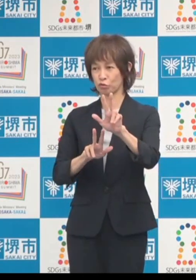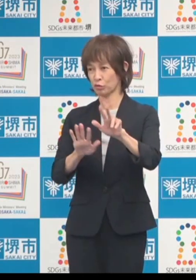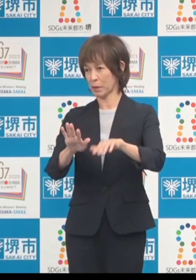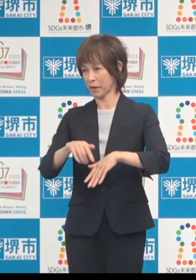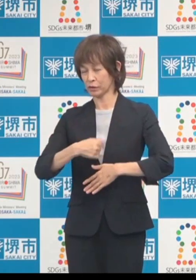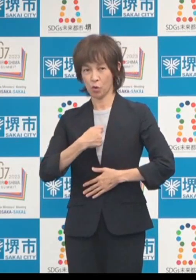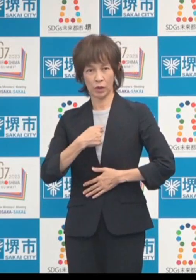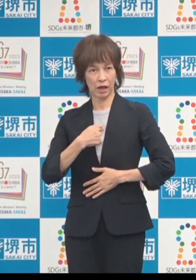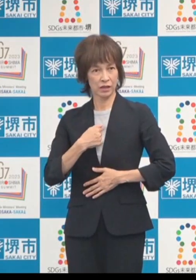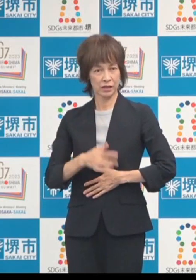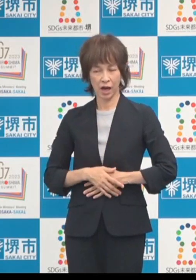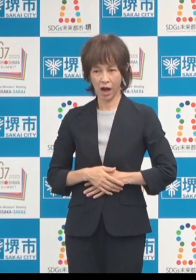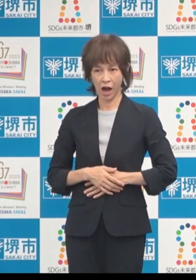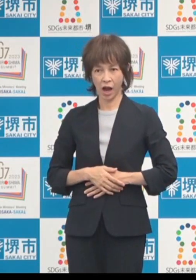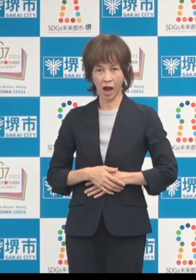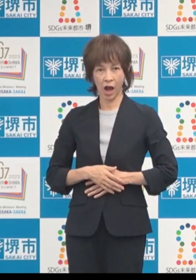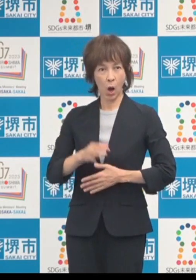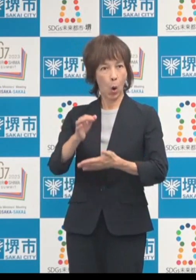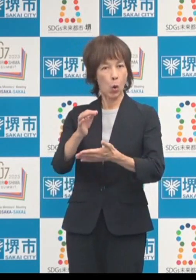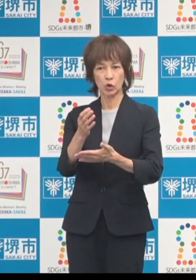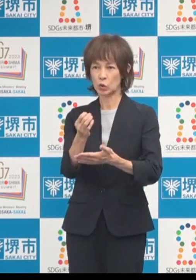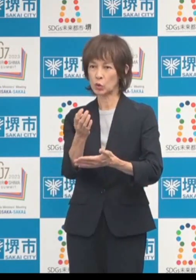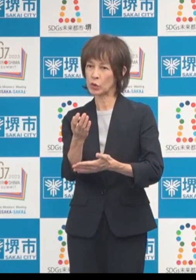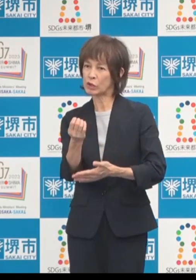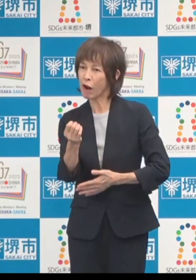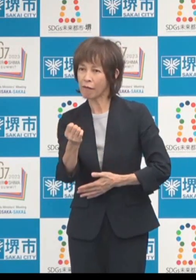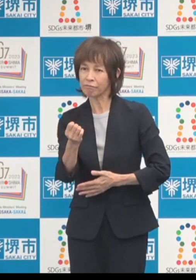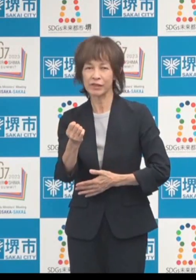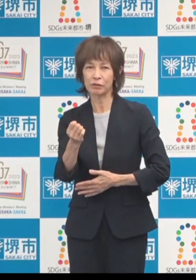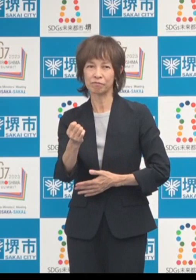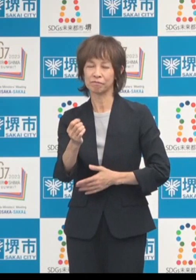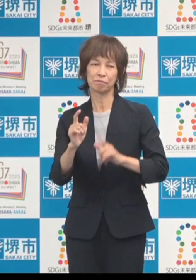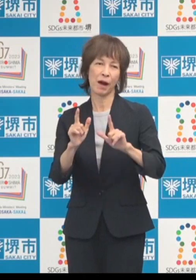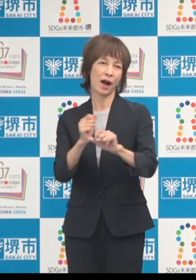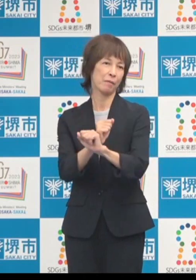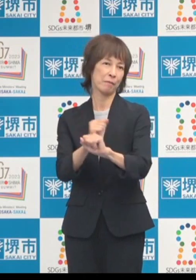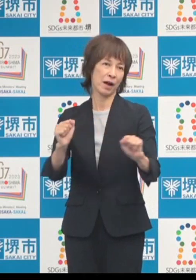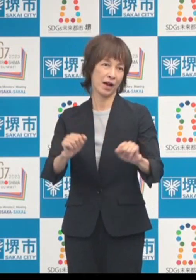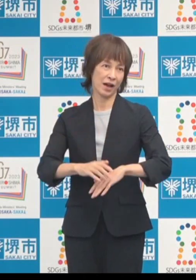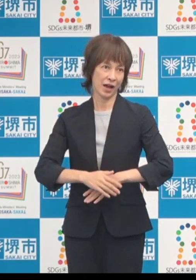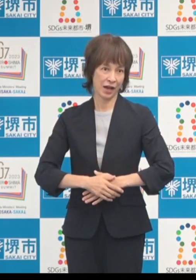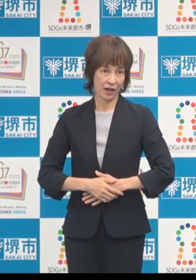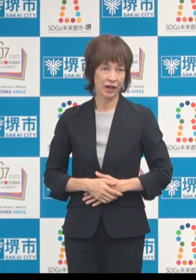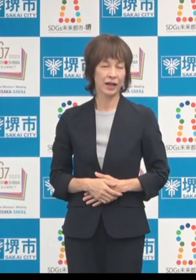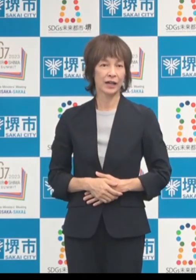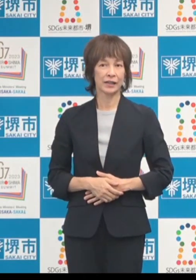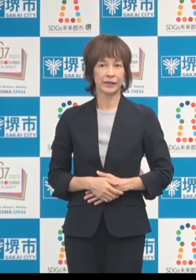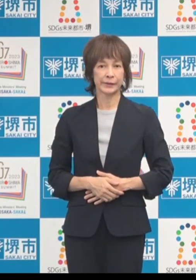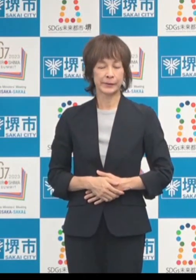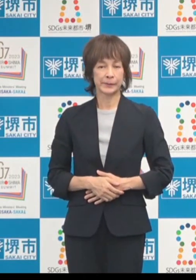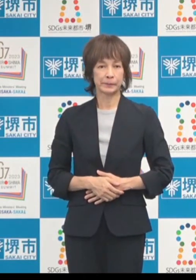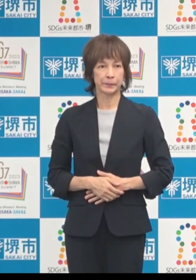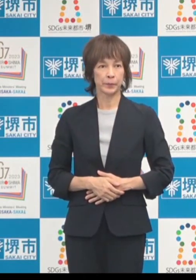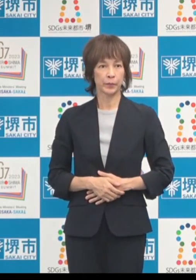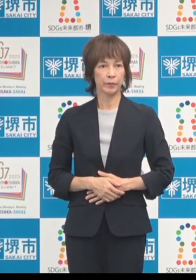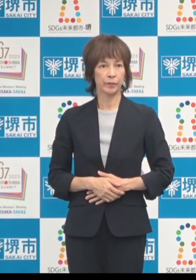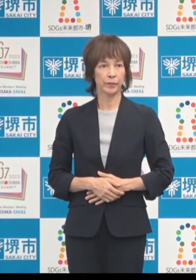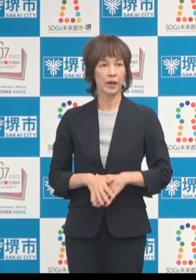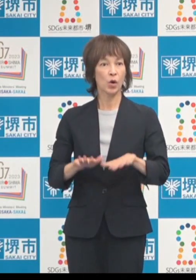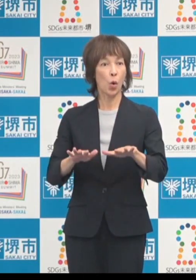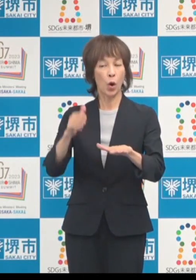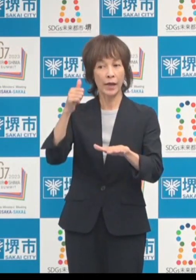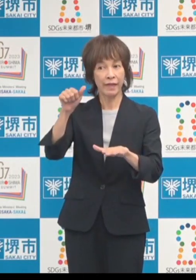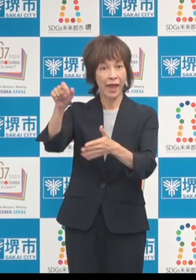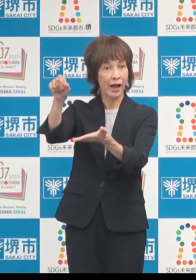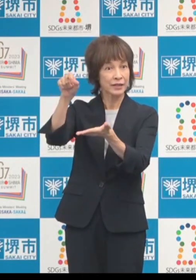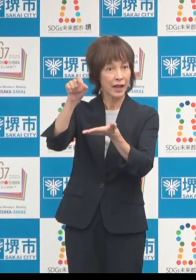じゃあそこに対して報酬はいくらが妥当だということをなかなか申し上げにくいことはありますが、今回提案